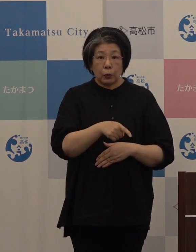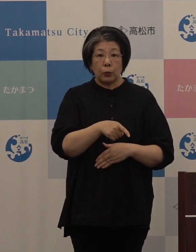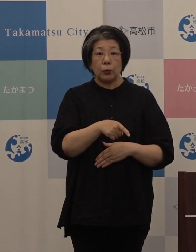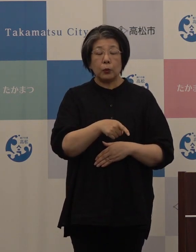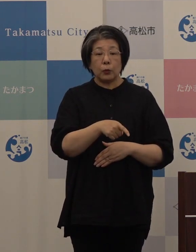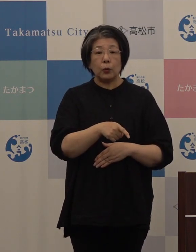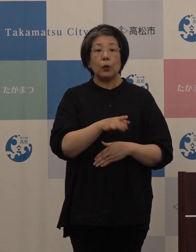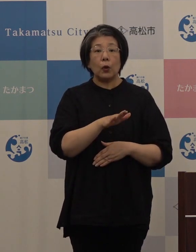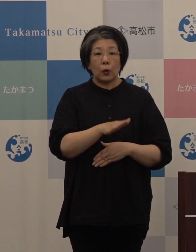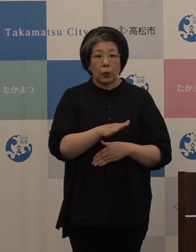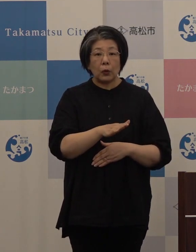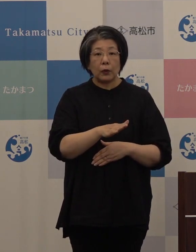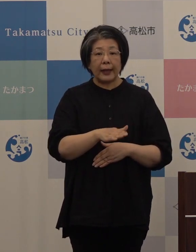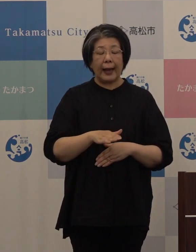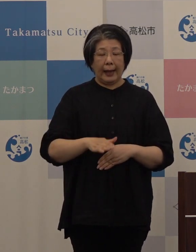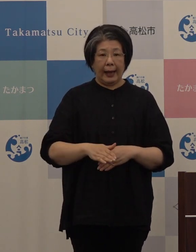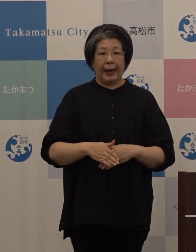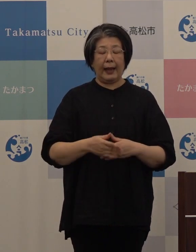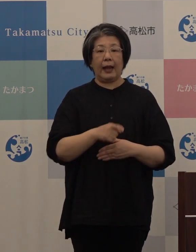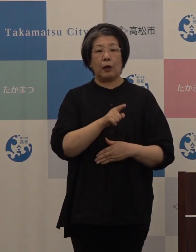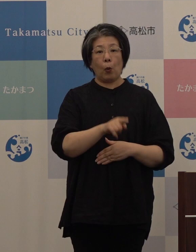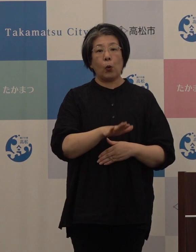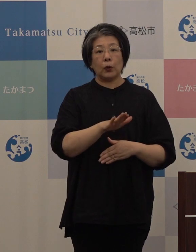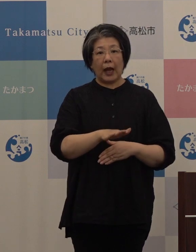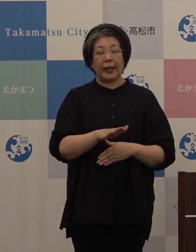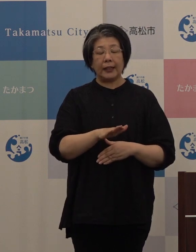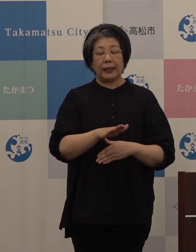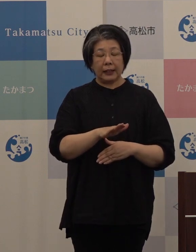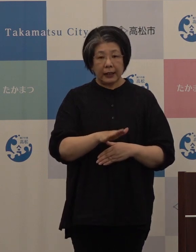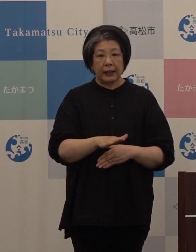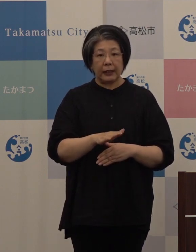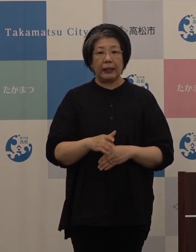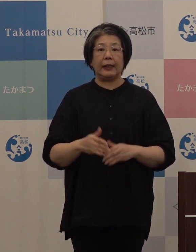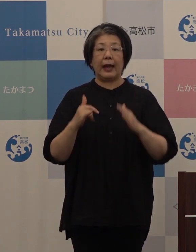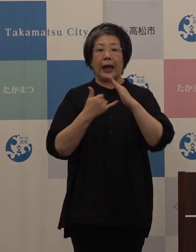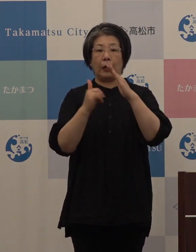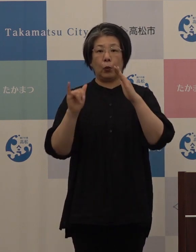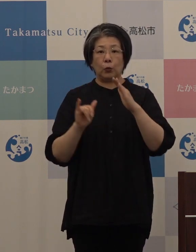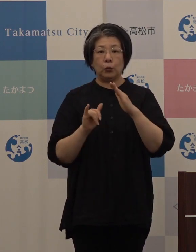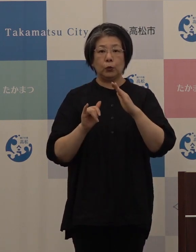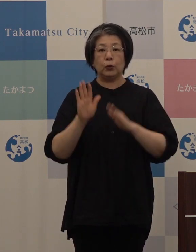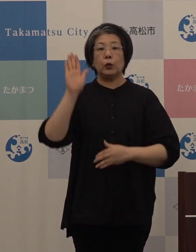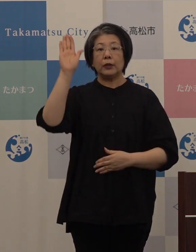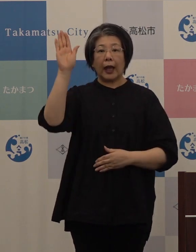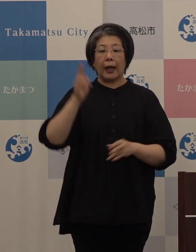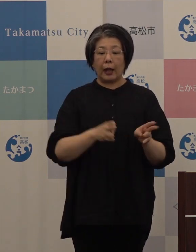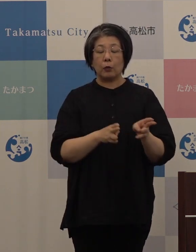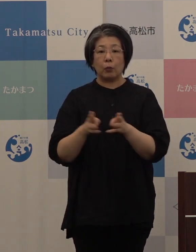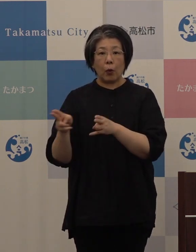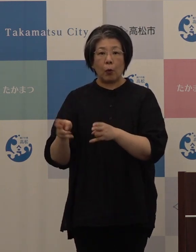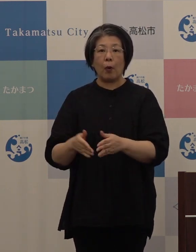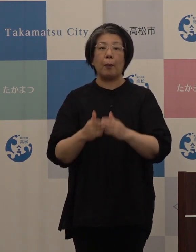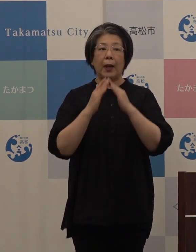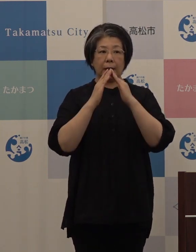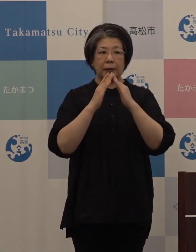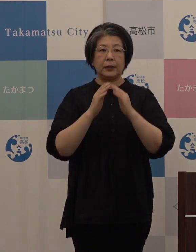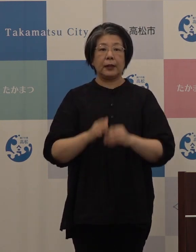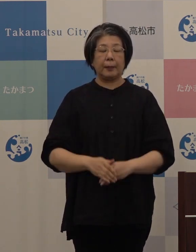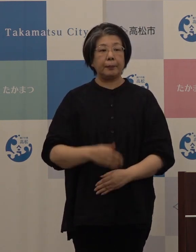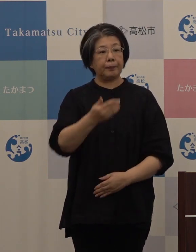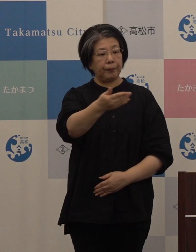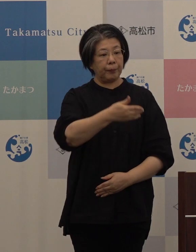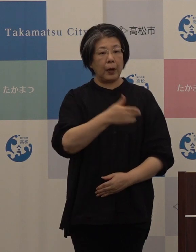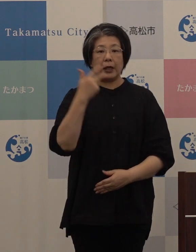融通的な制度について今回広げることにしたということでございます。 やはりその市としてもそういった形